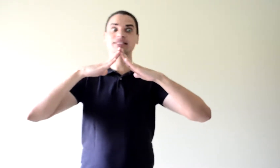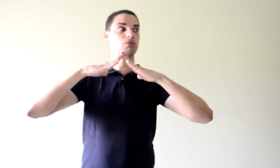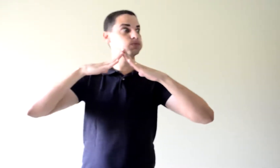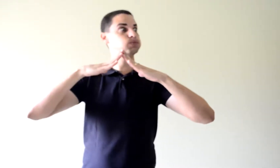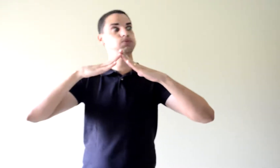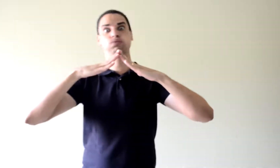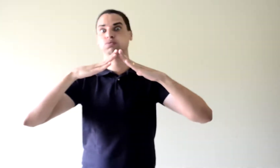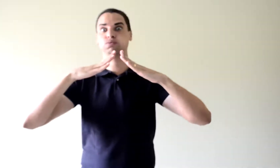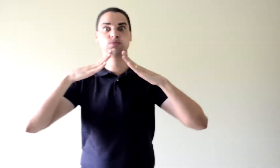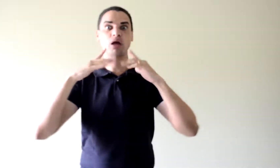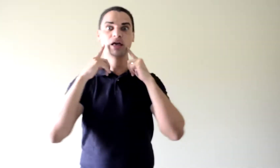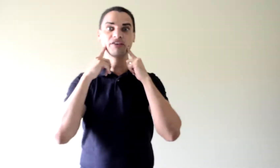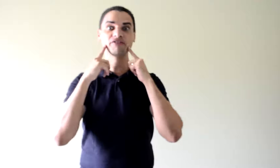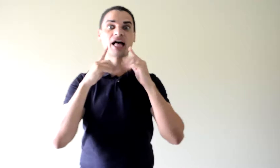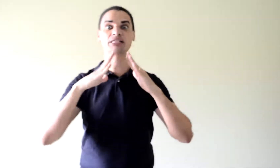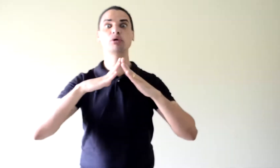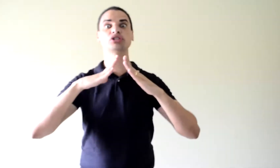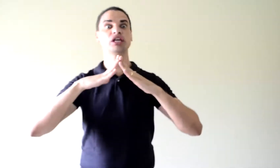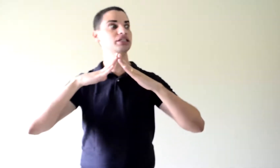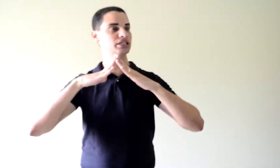casa, inflar as bochechas, né?